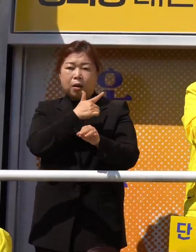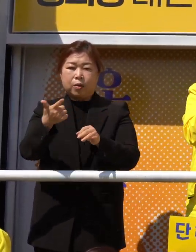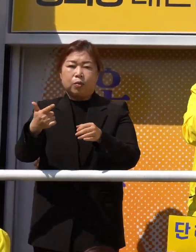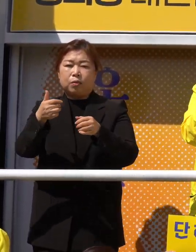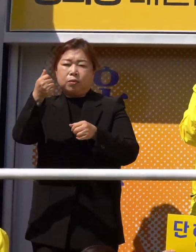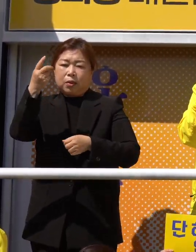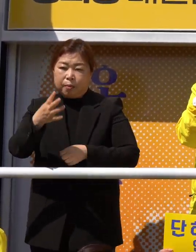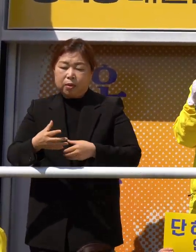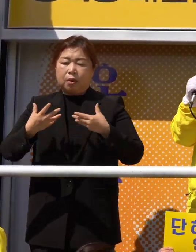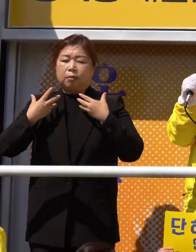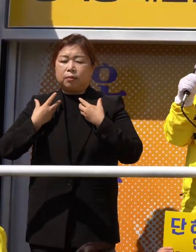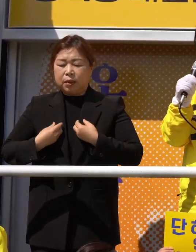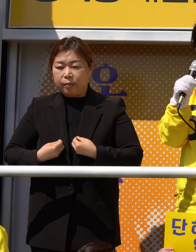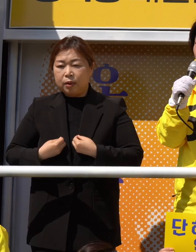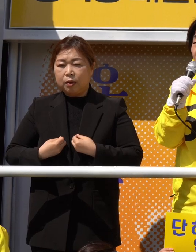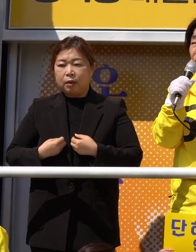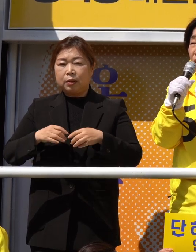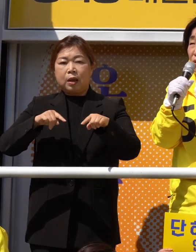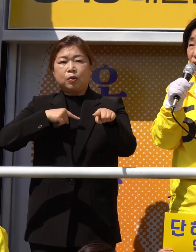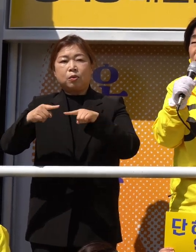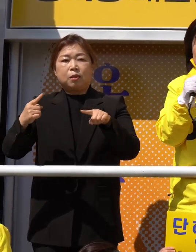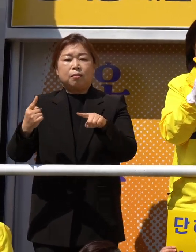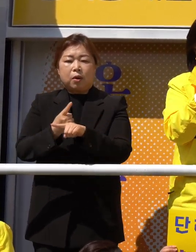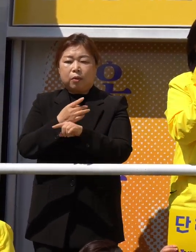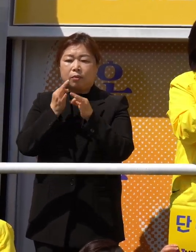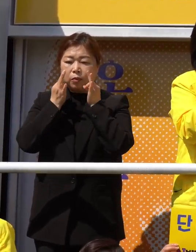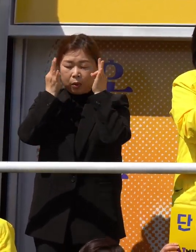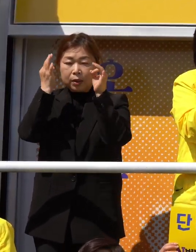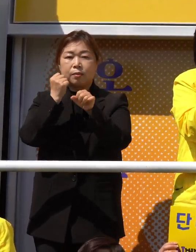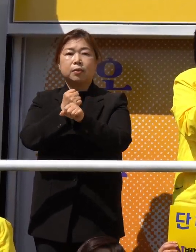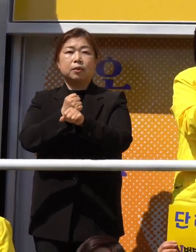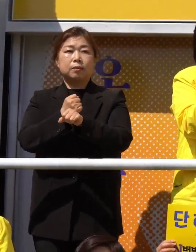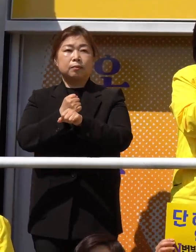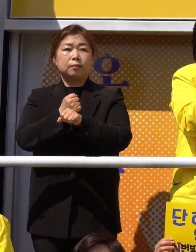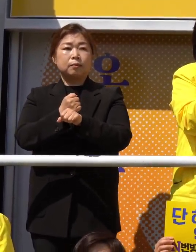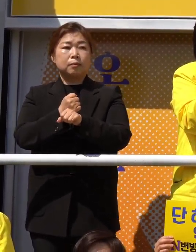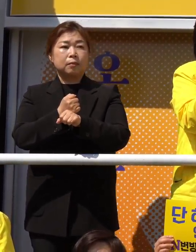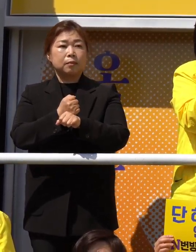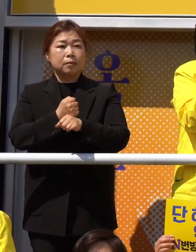좌절하면서 정치를 바꿔보려고 노력했습니다.